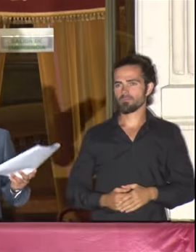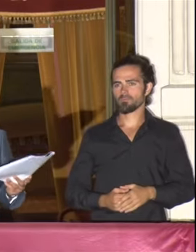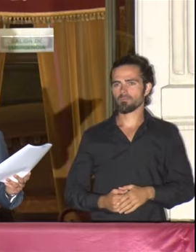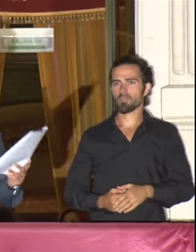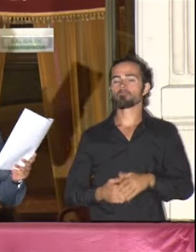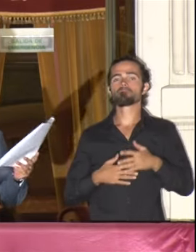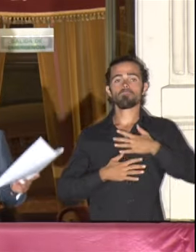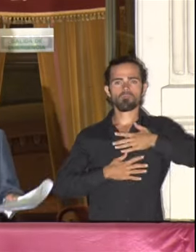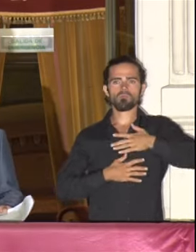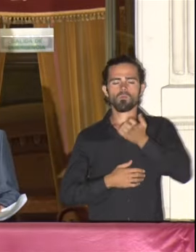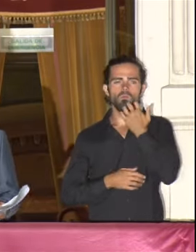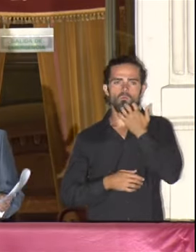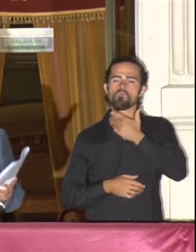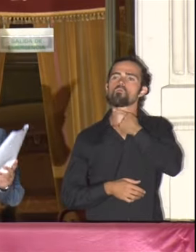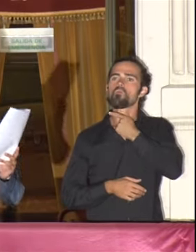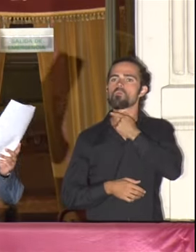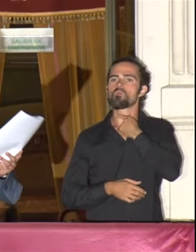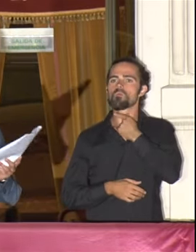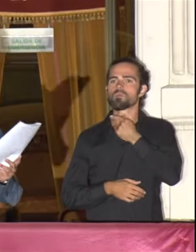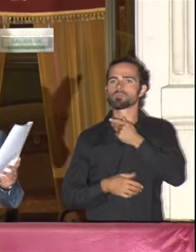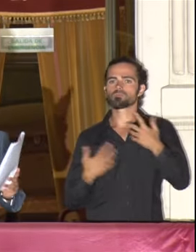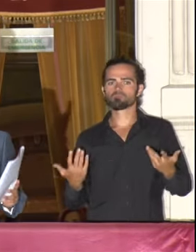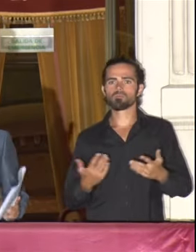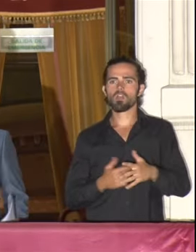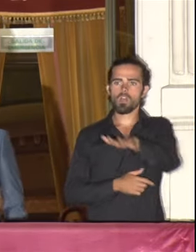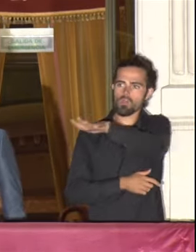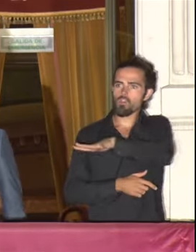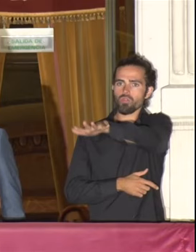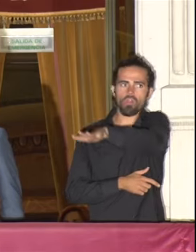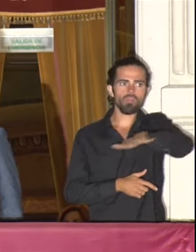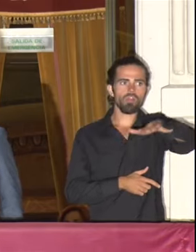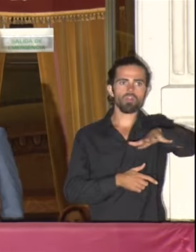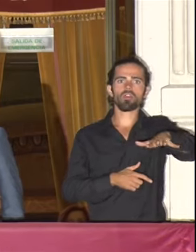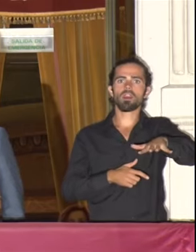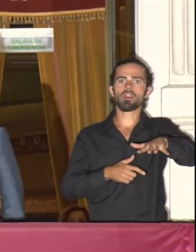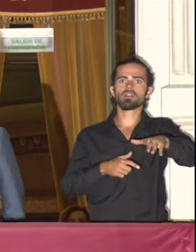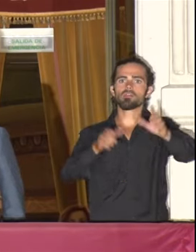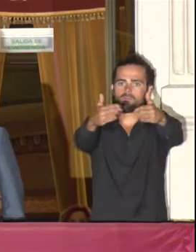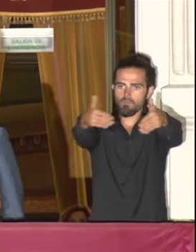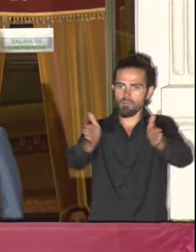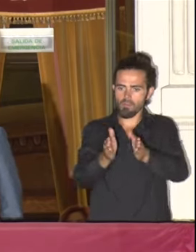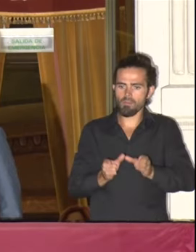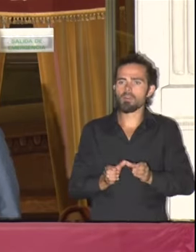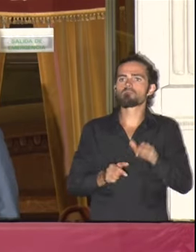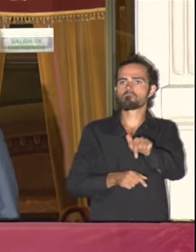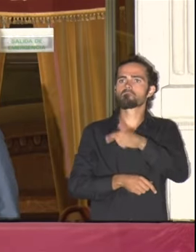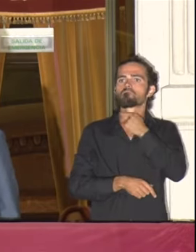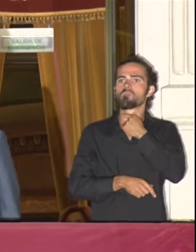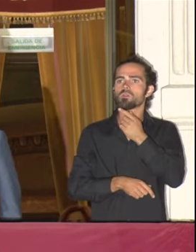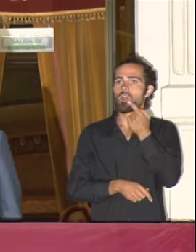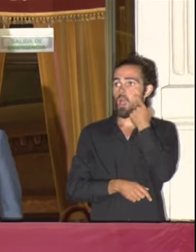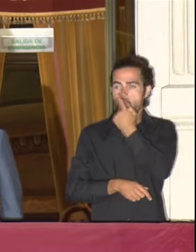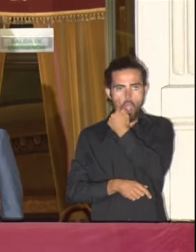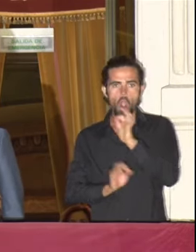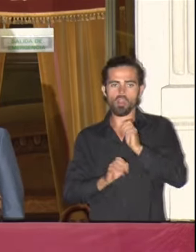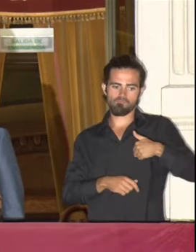A mí me gusta visitar también distintas zonas del recinto ferial y mirarlas con los ojos de la cara y también con los ojos